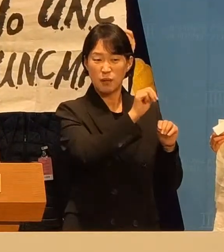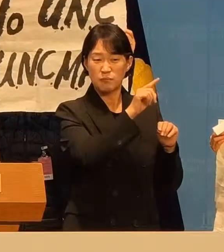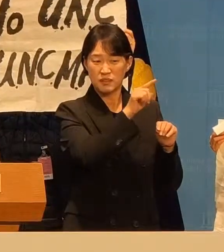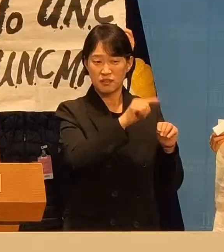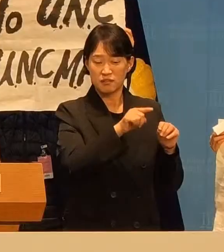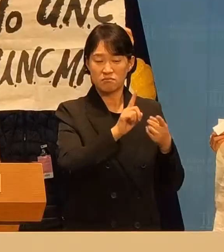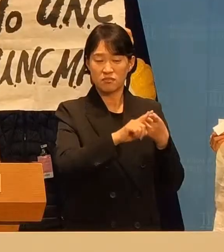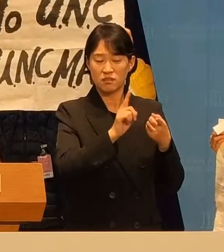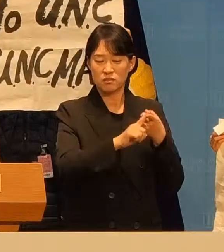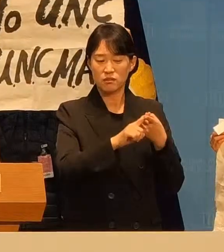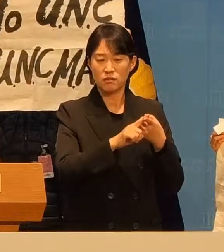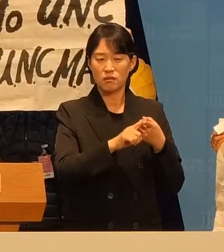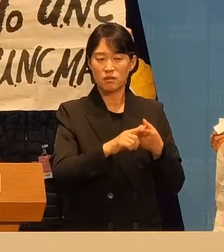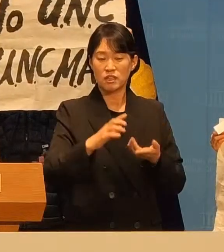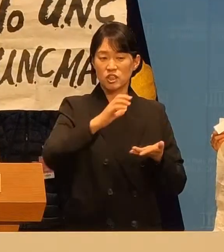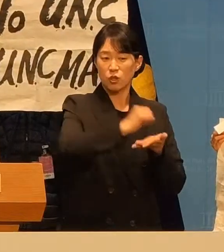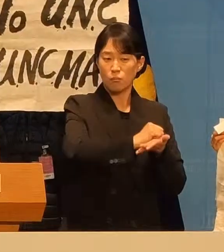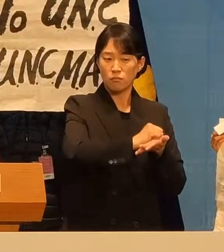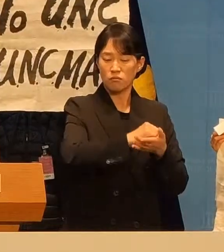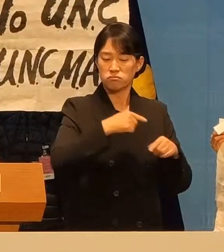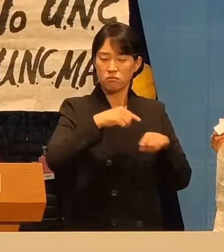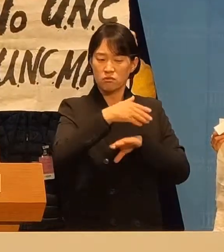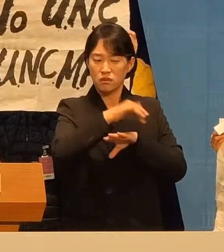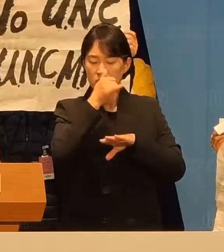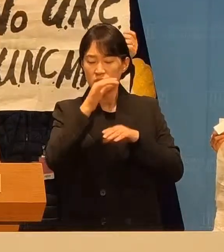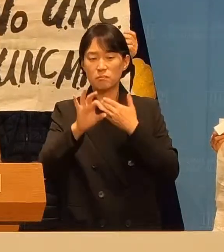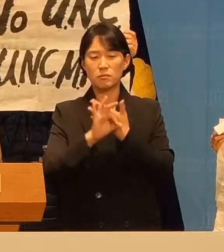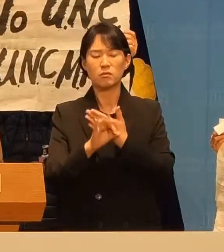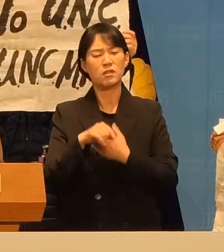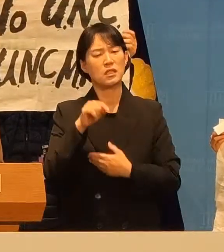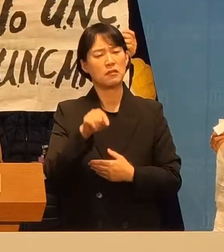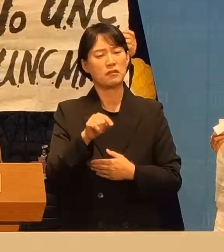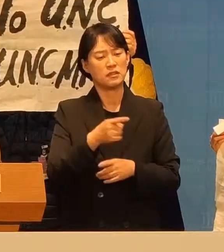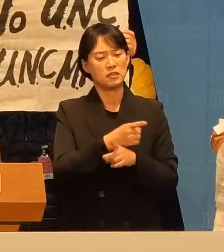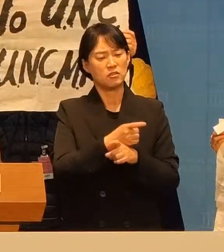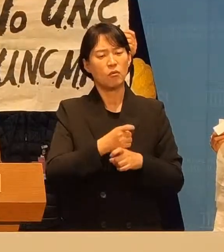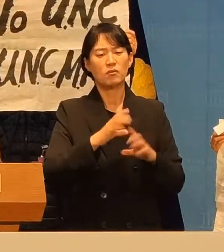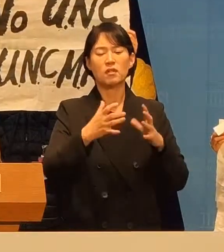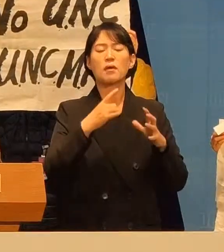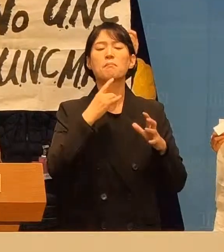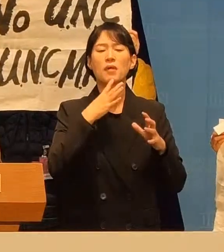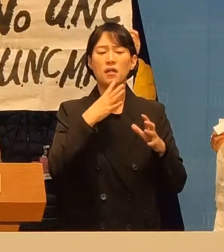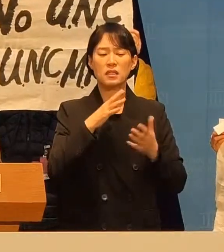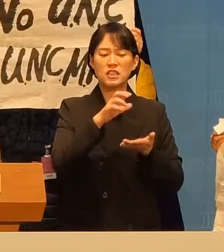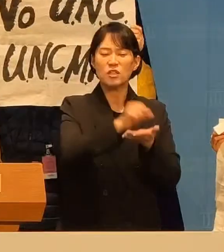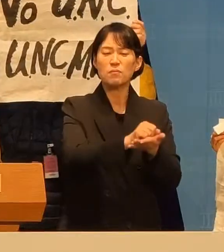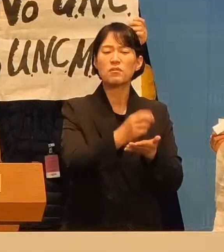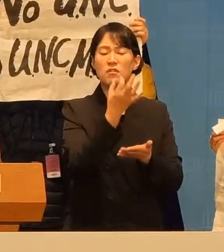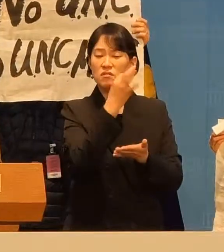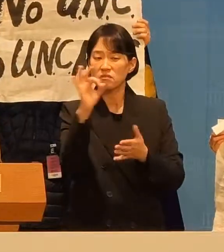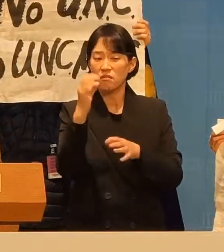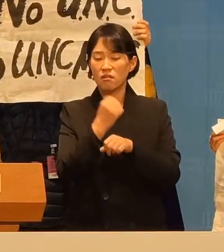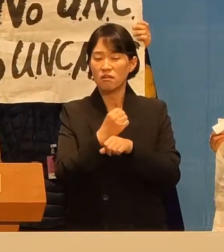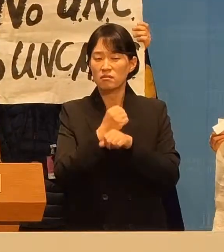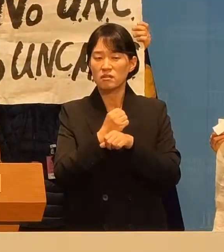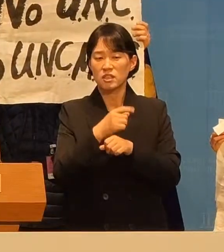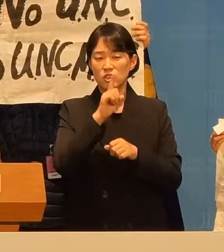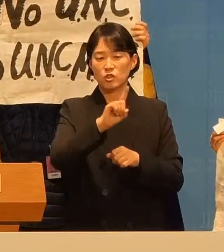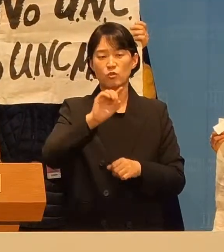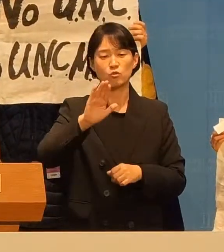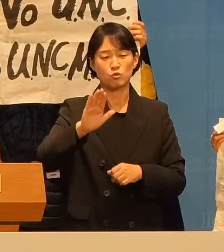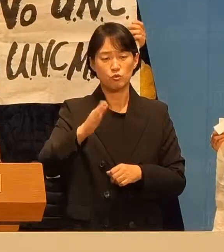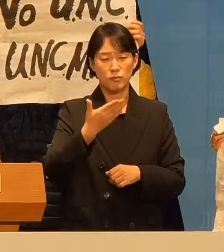대해 점령 정책을 펼치고 있다면 이는 적국에 대해서만 점령을 인정한